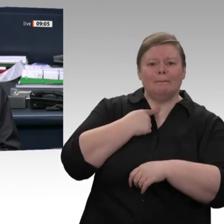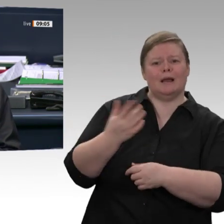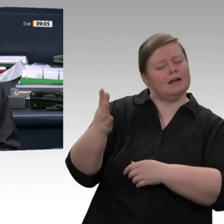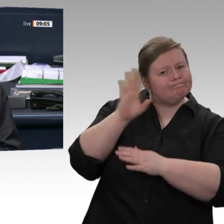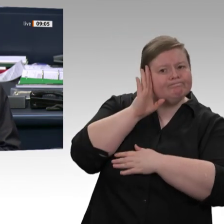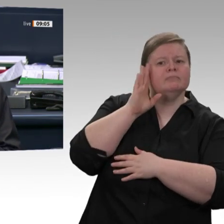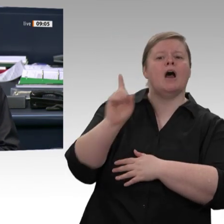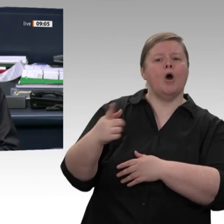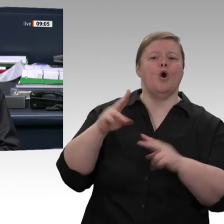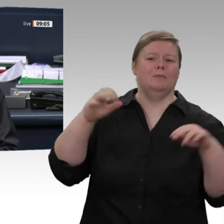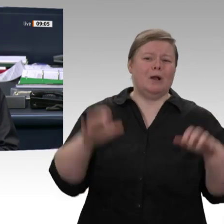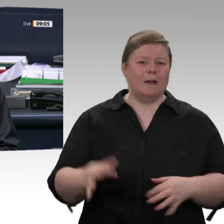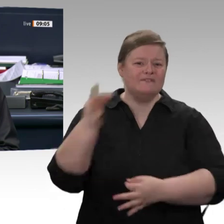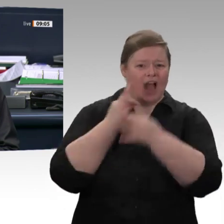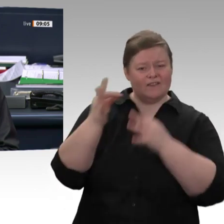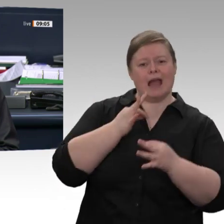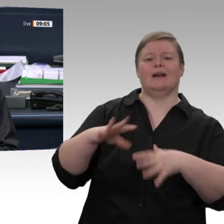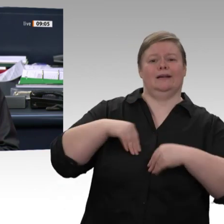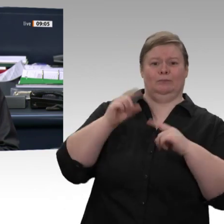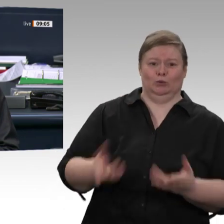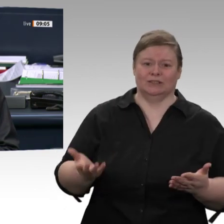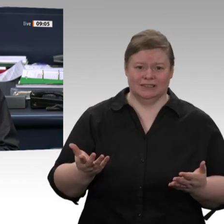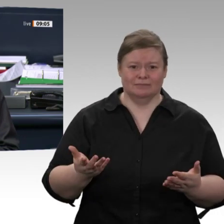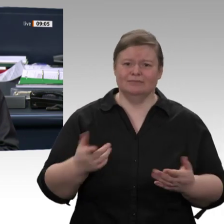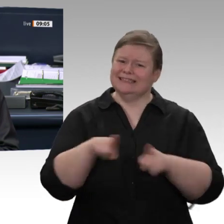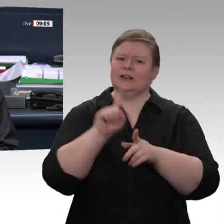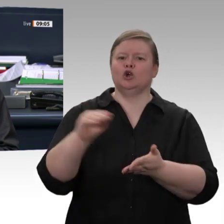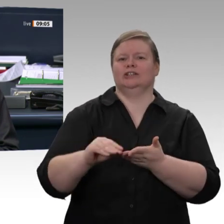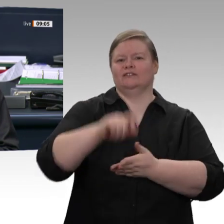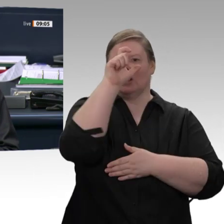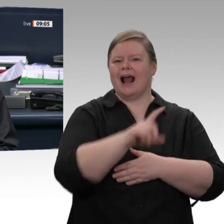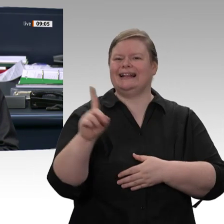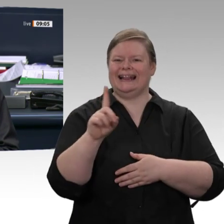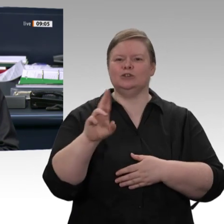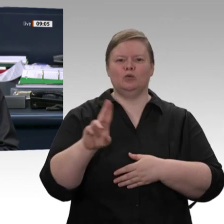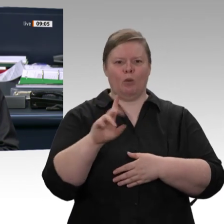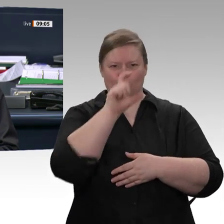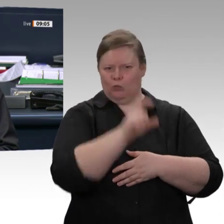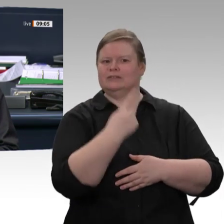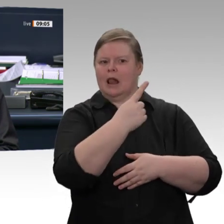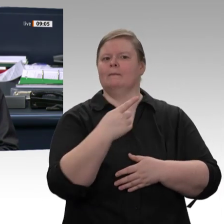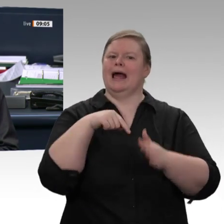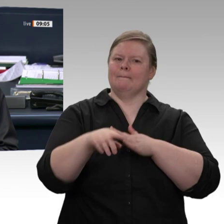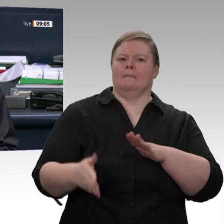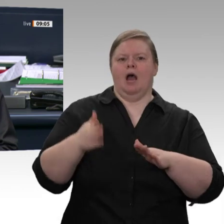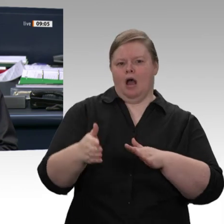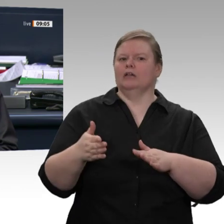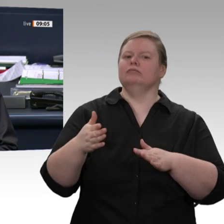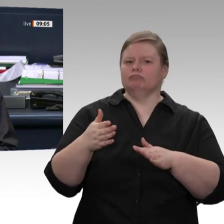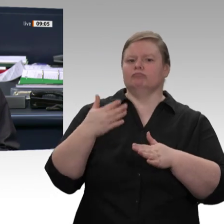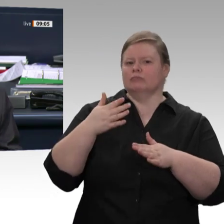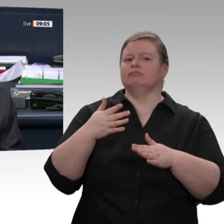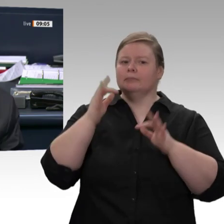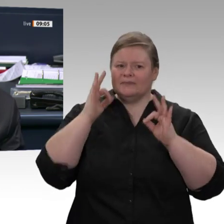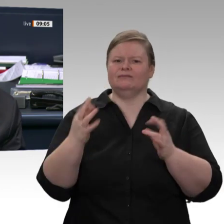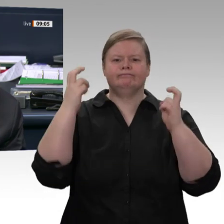ihn, was geschah im Herzen, als die Nachricht aus Hanau kam? Gar nichts? Etwas? Was